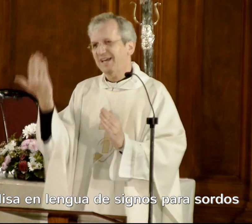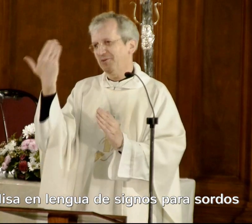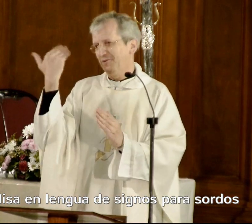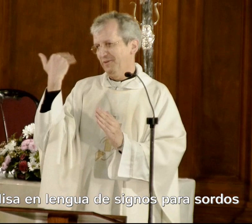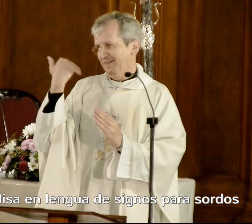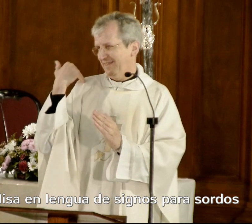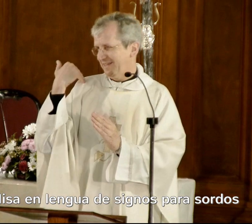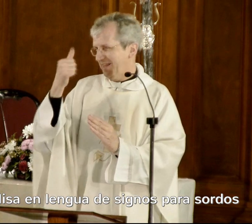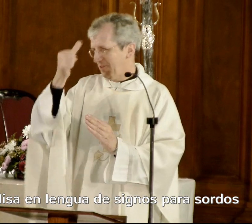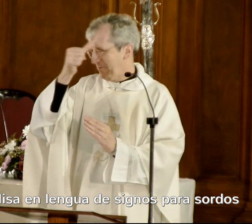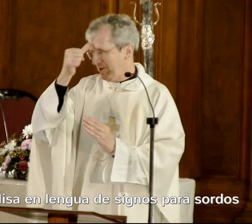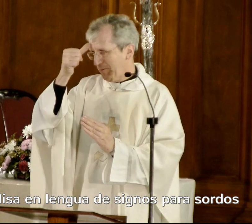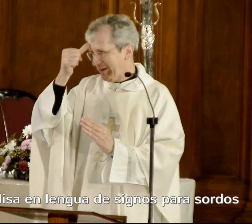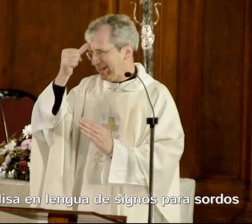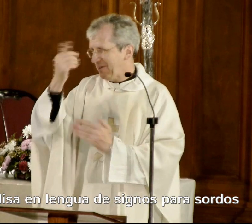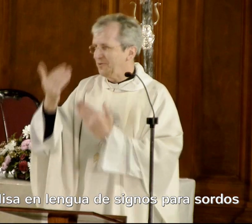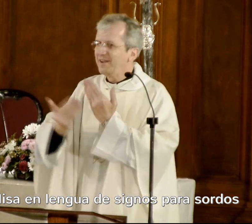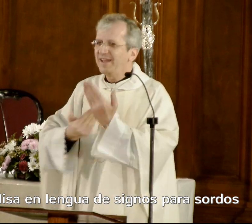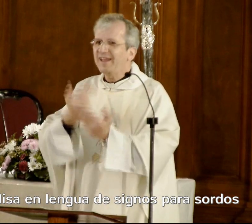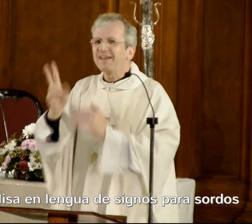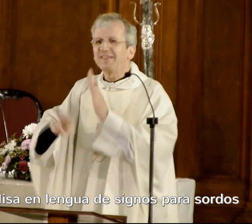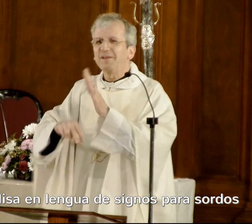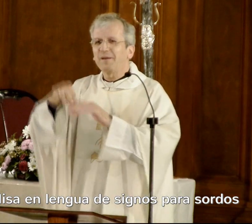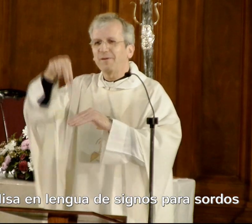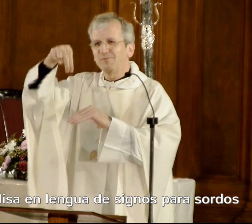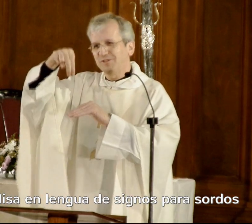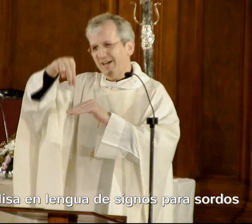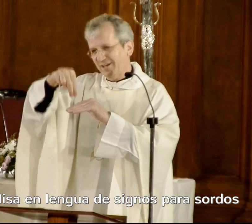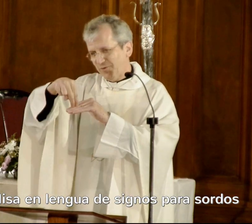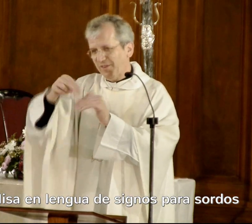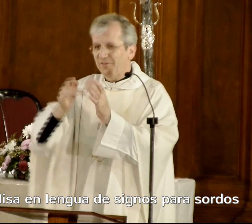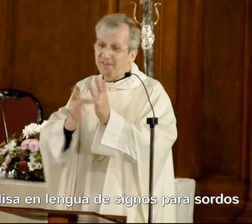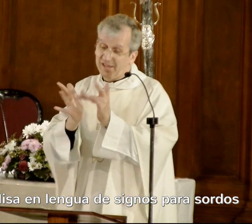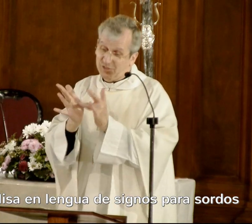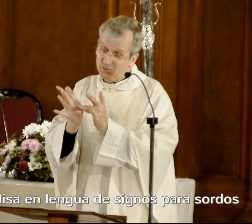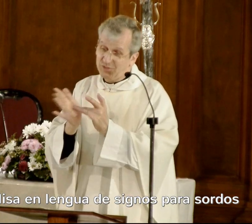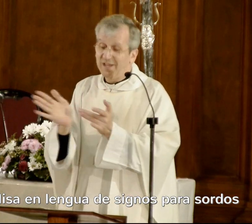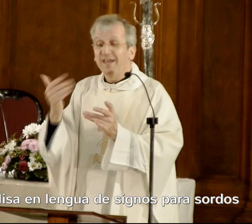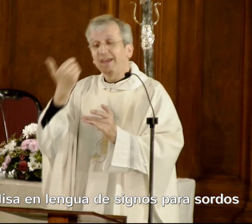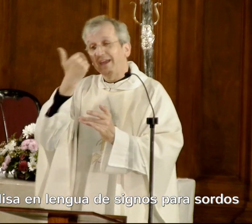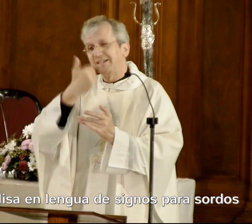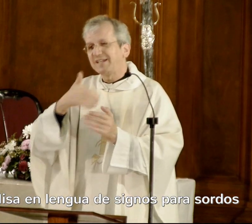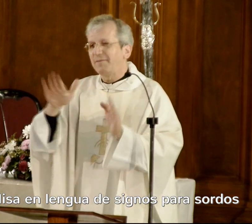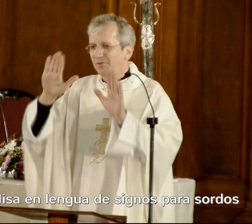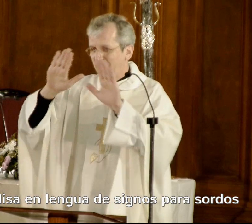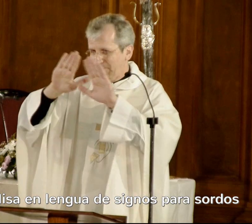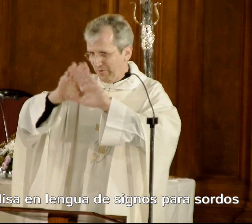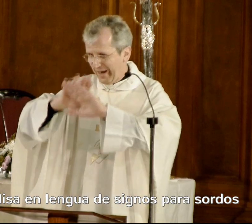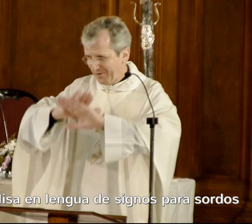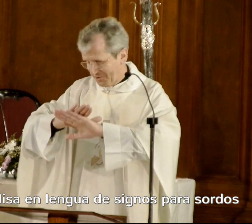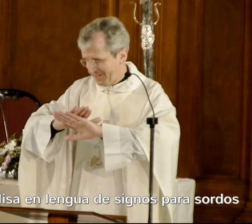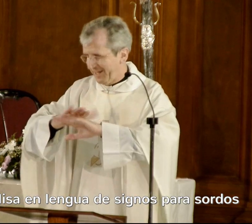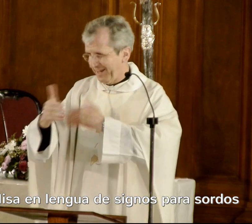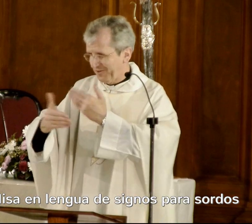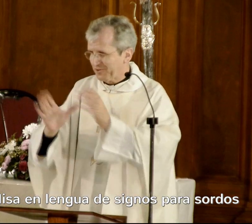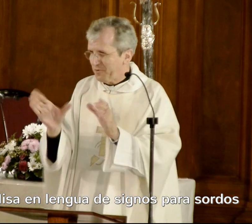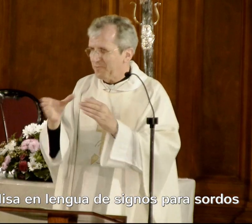pasado desde el domingo pasado, en que celebrábamos la resurrección de Jesús, el sábado por la noche, nos reunimos